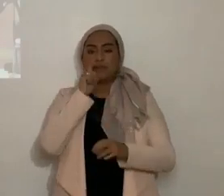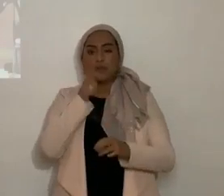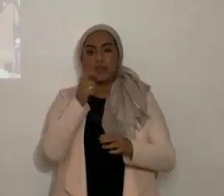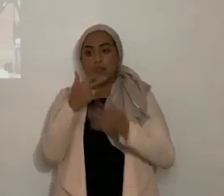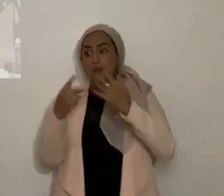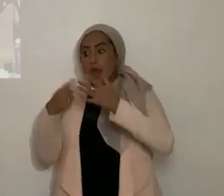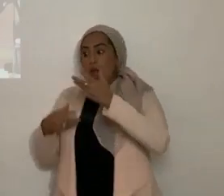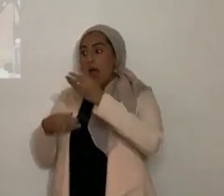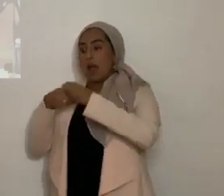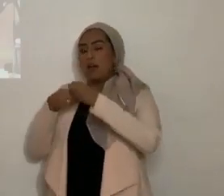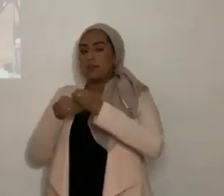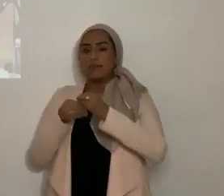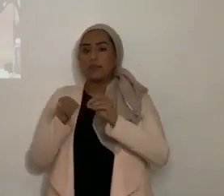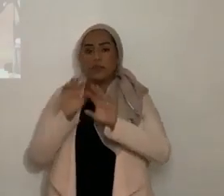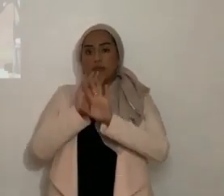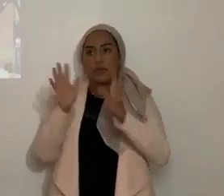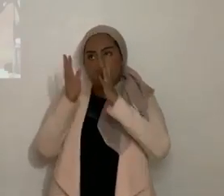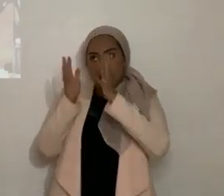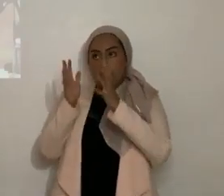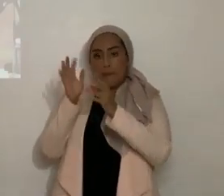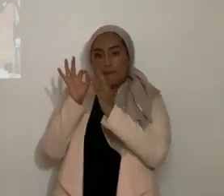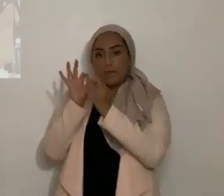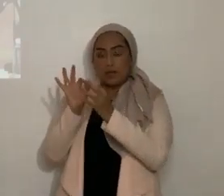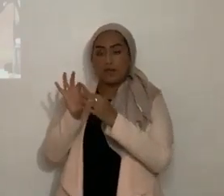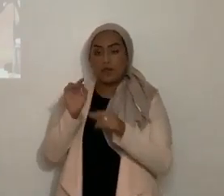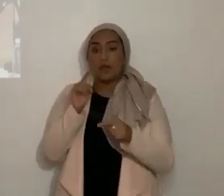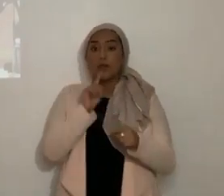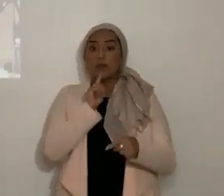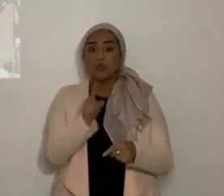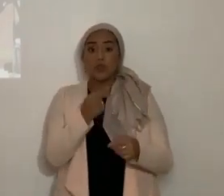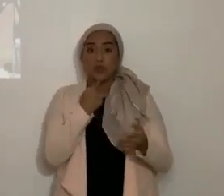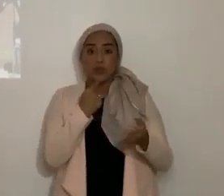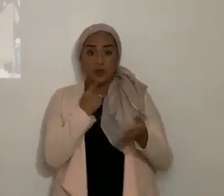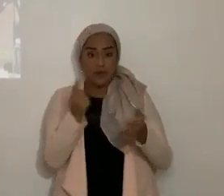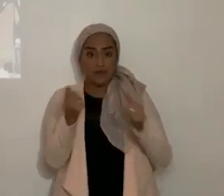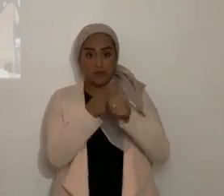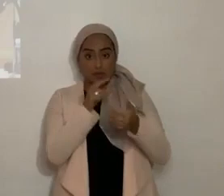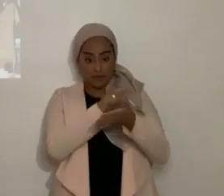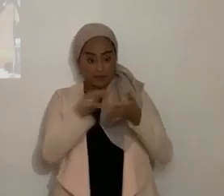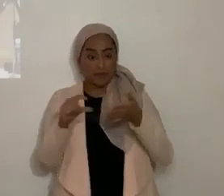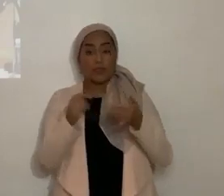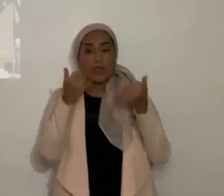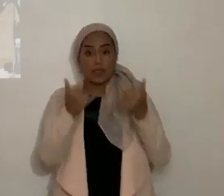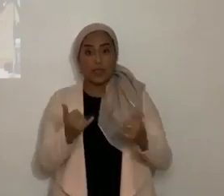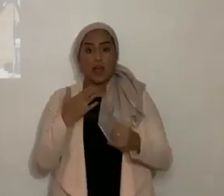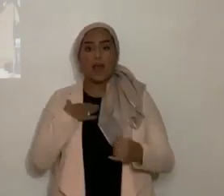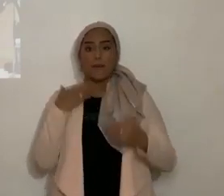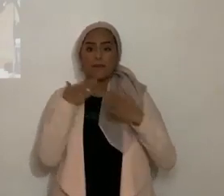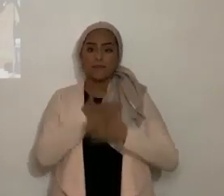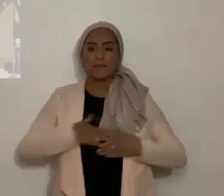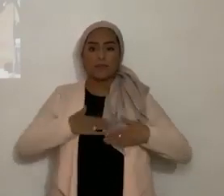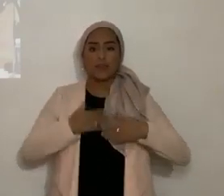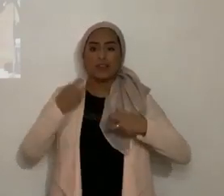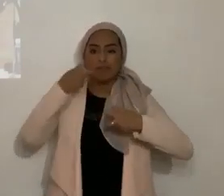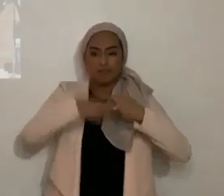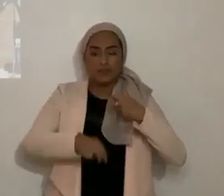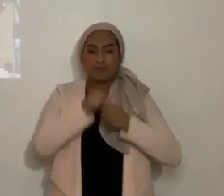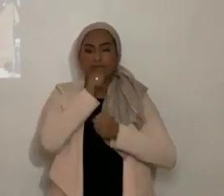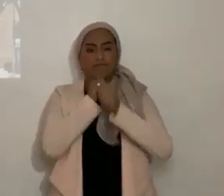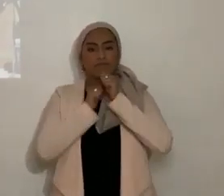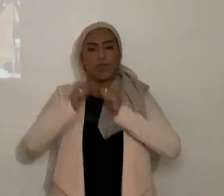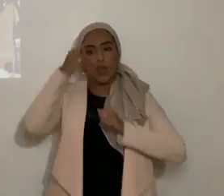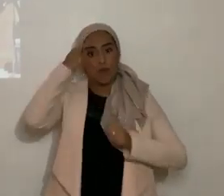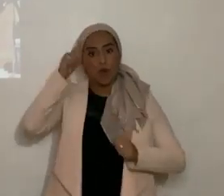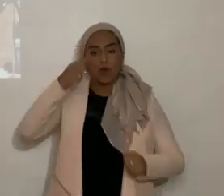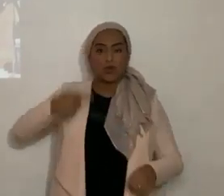agregue nada. ¿Sí? Entonces, pero lo que sí dice es la parte primera. Ahora me gozo en lo que padezco por